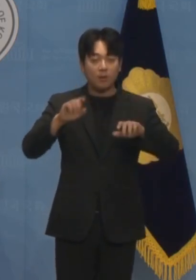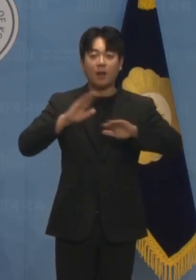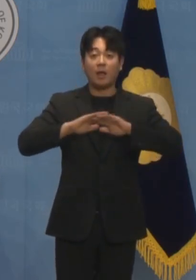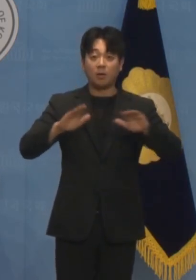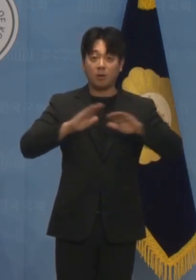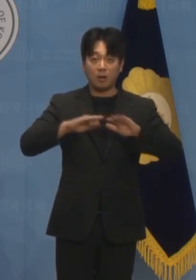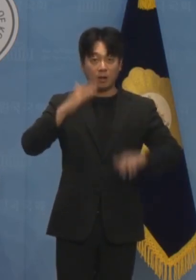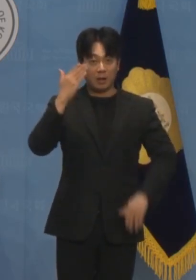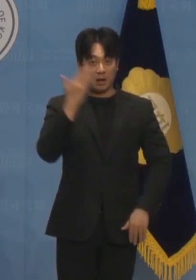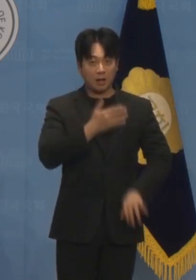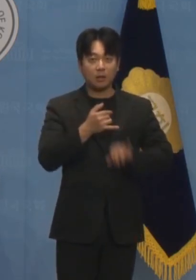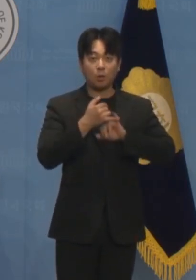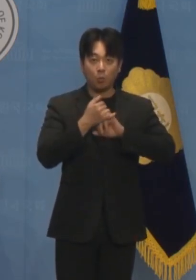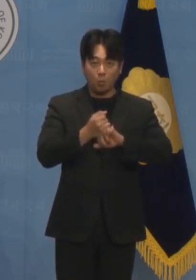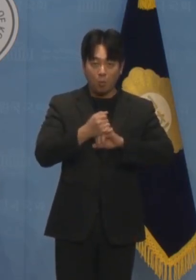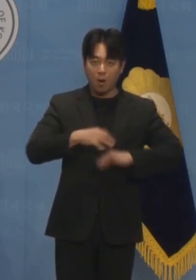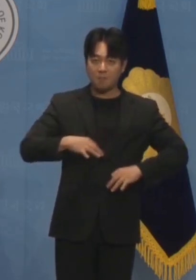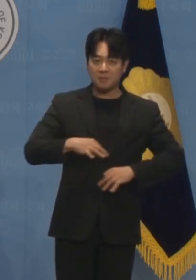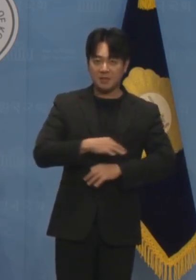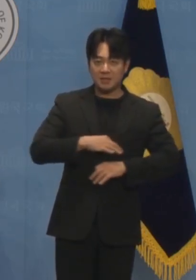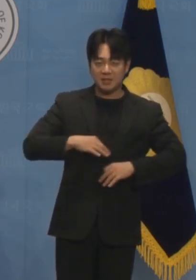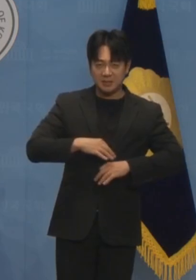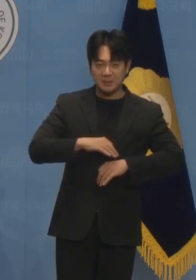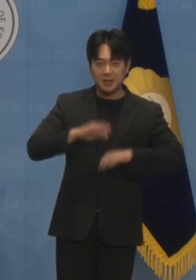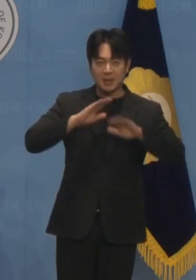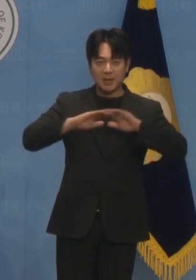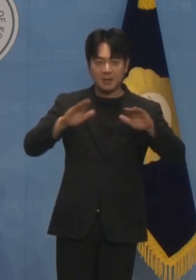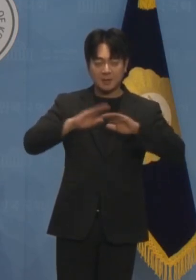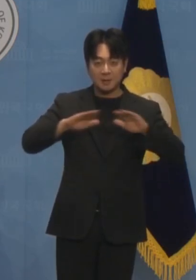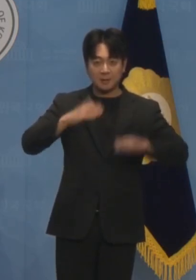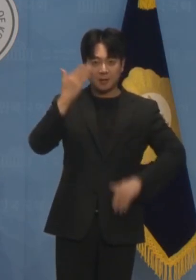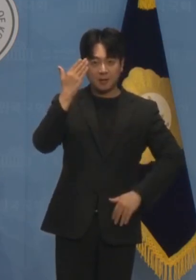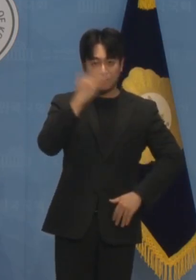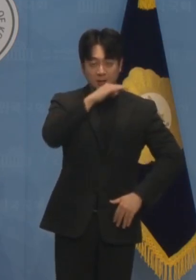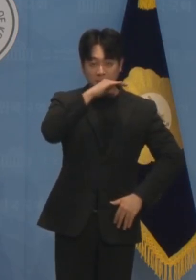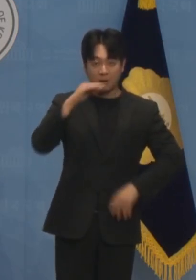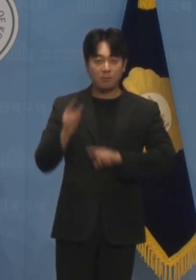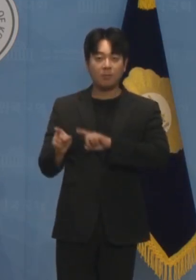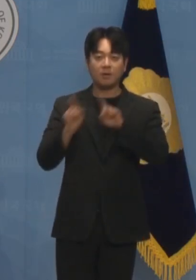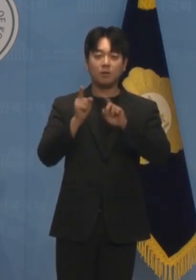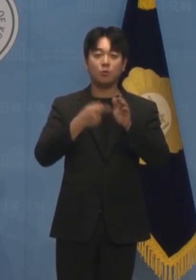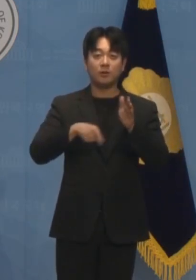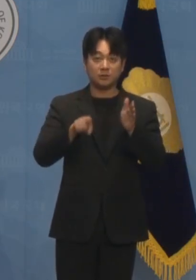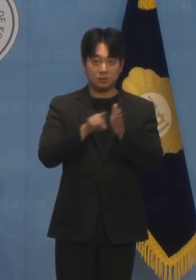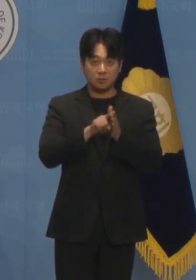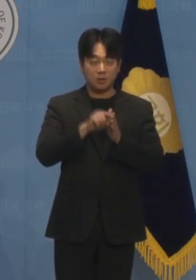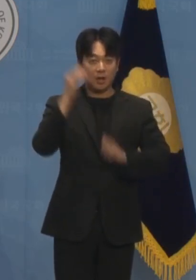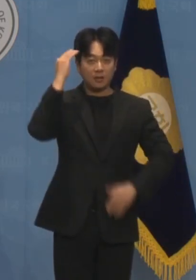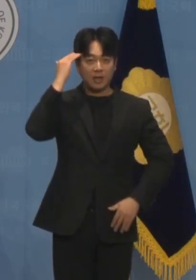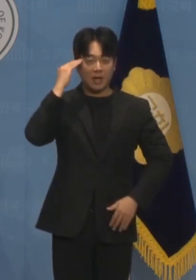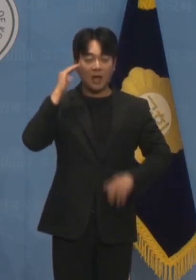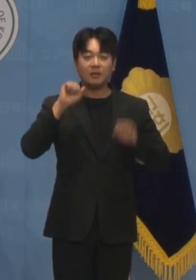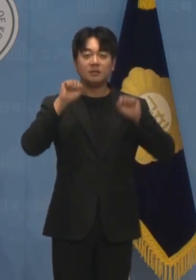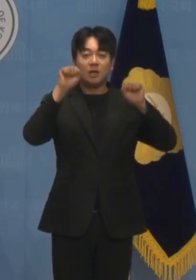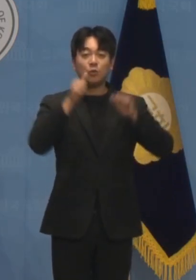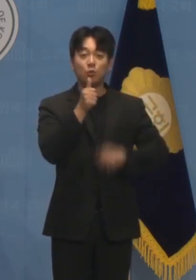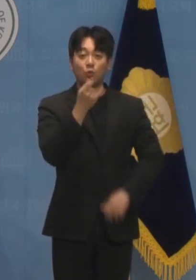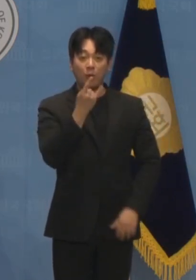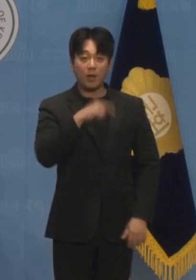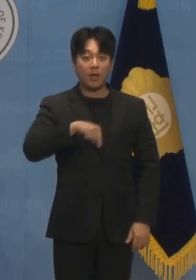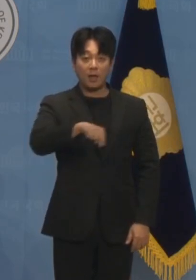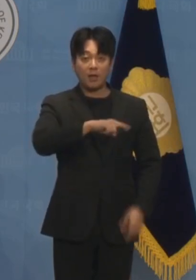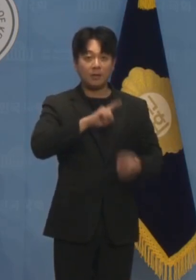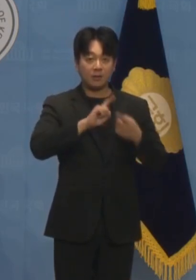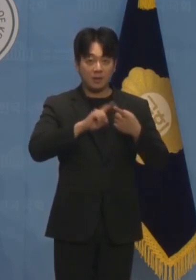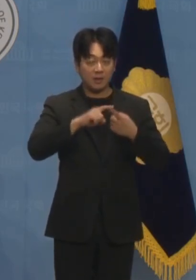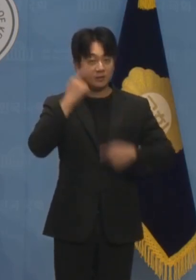부정 비리를 바로잡기 위해 지난 9월 24일 대한체육회 등에 대한 현안 질의와 10월